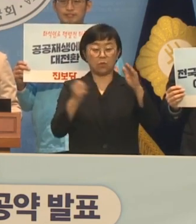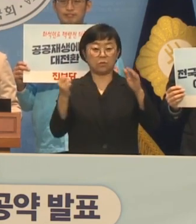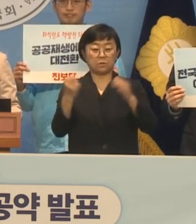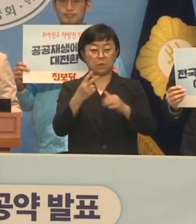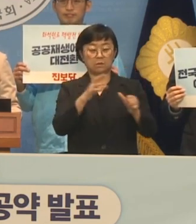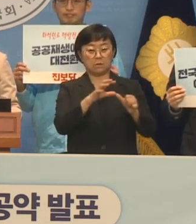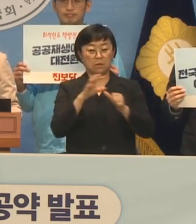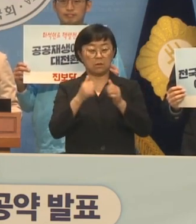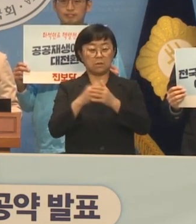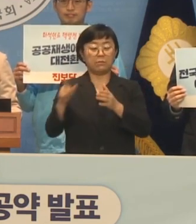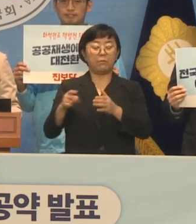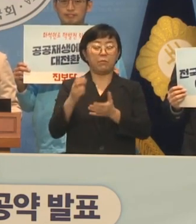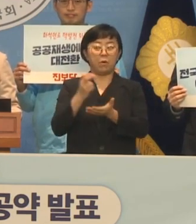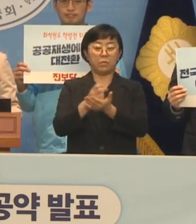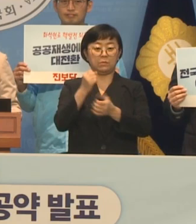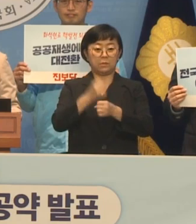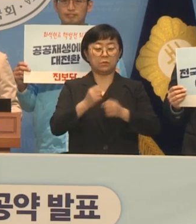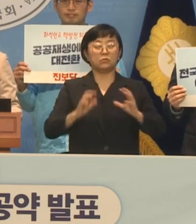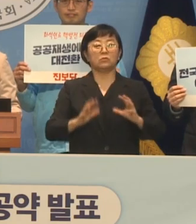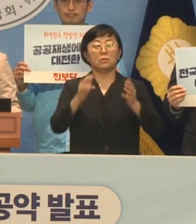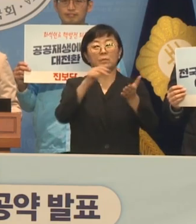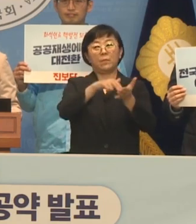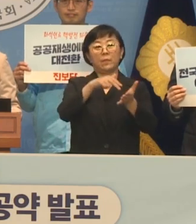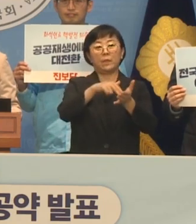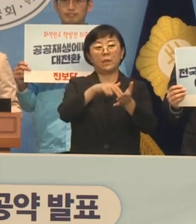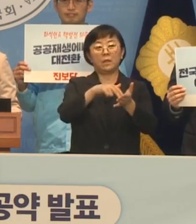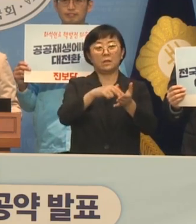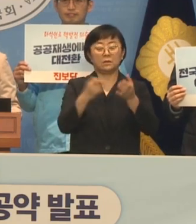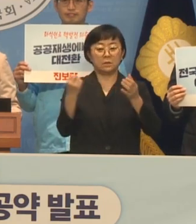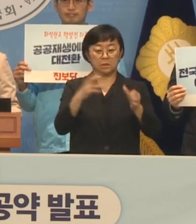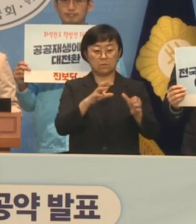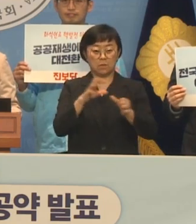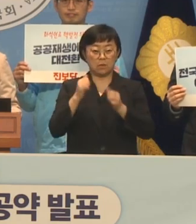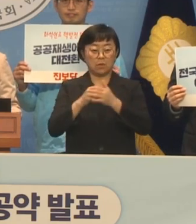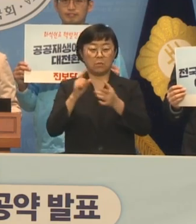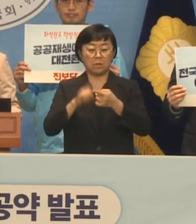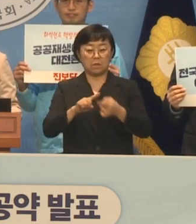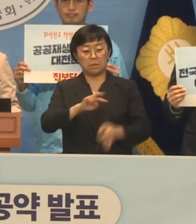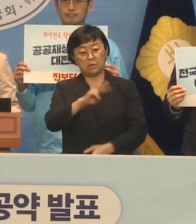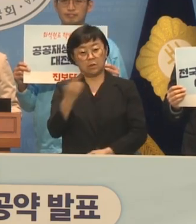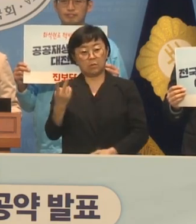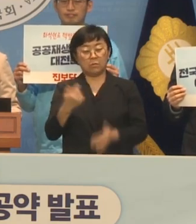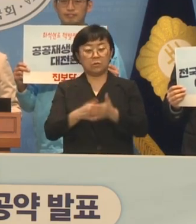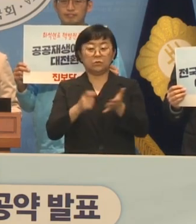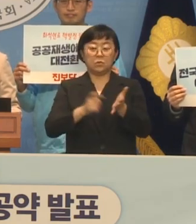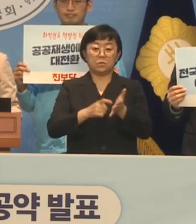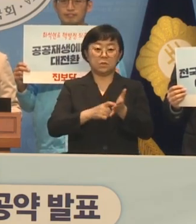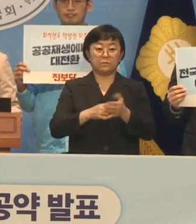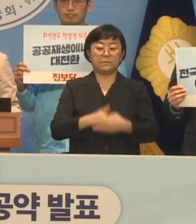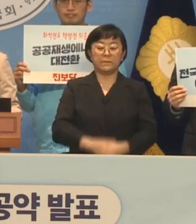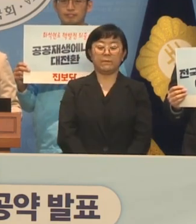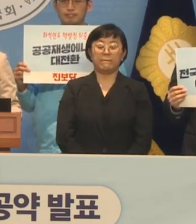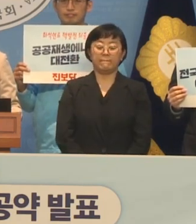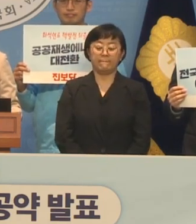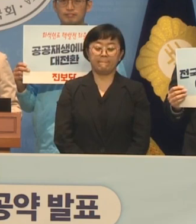공공재생에너지법을 제정하여 국가 차원에서 재생에너지로의 대전환을 촉진하겠습니다.